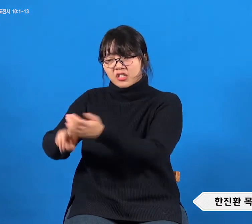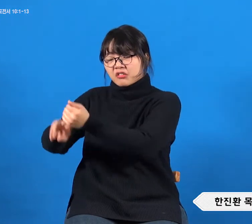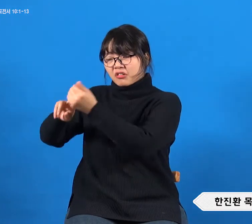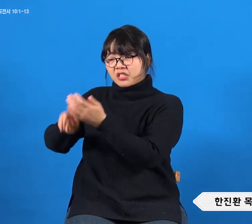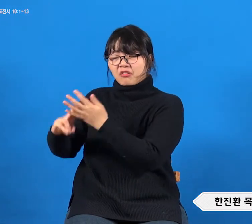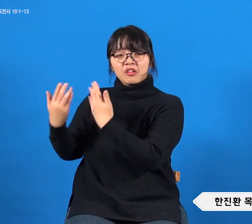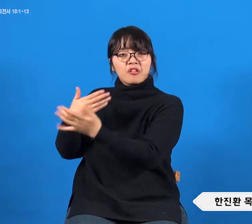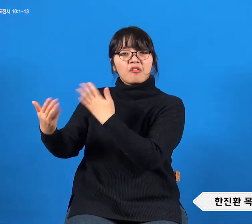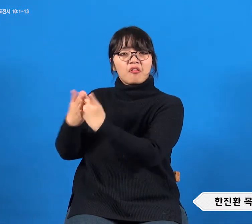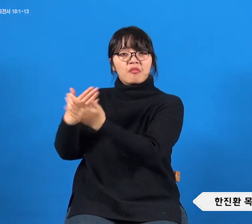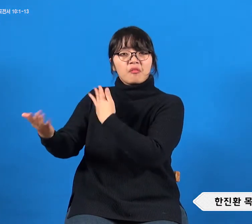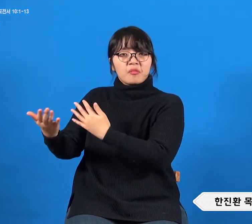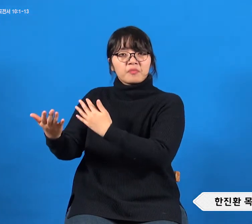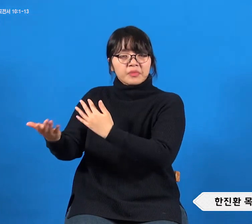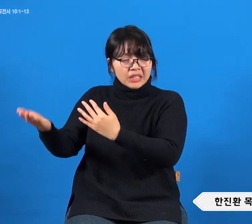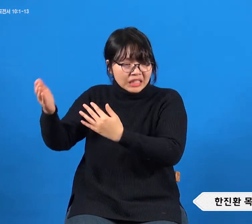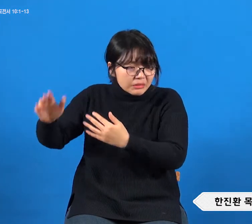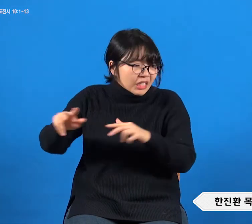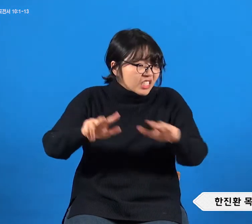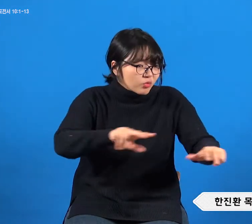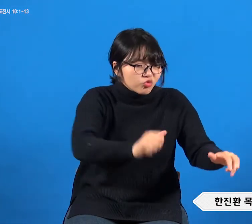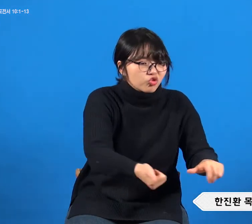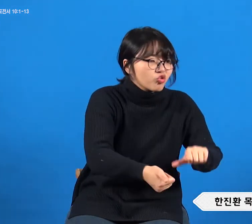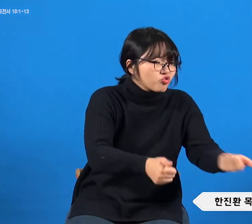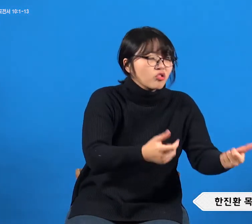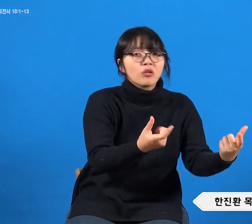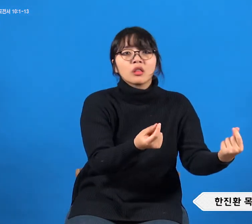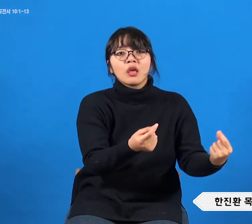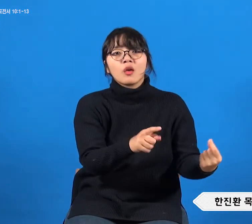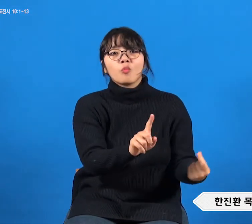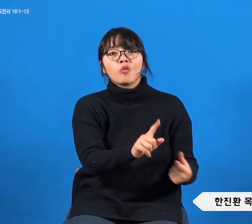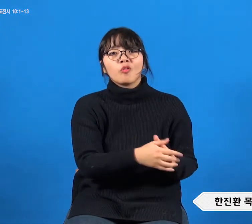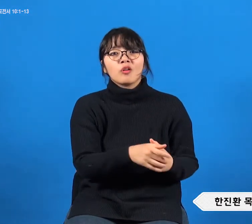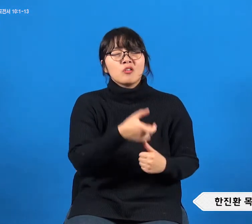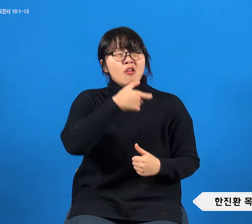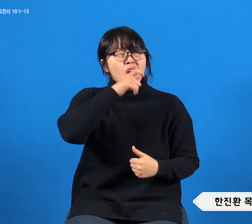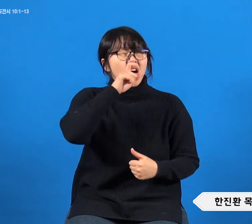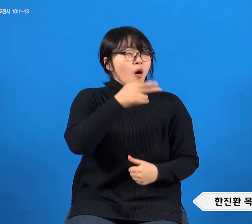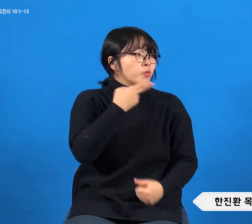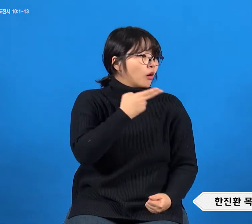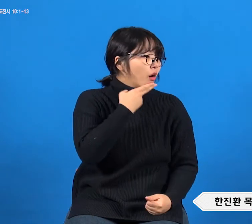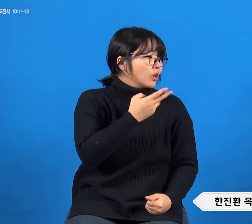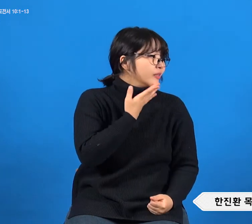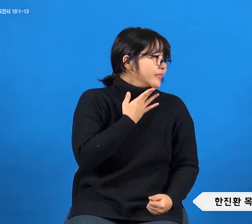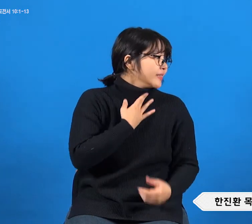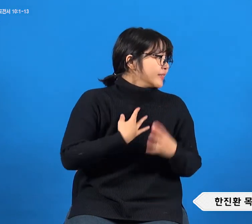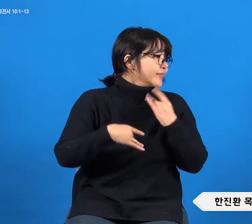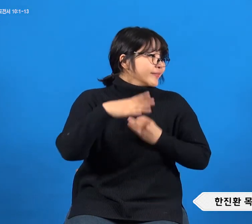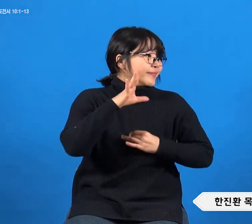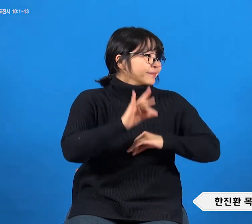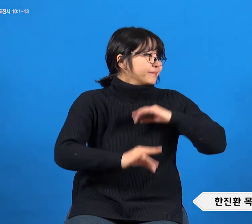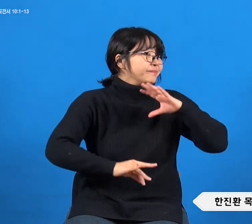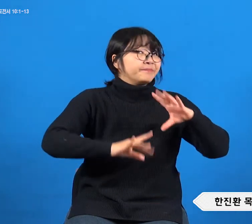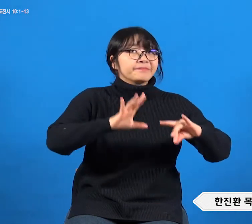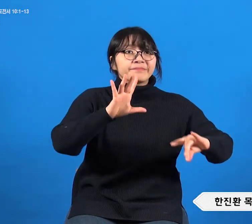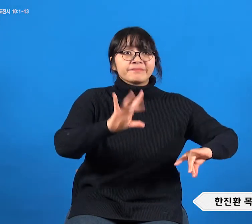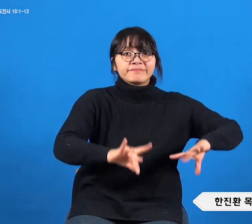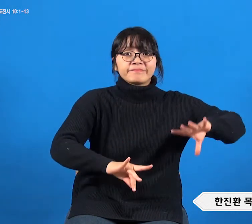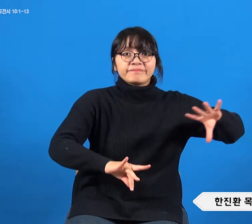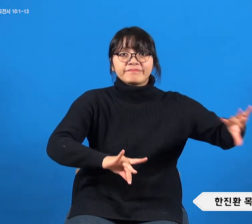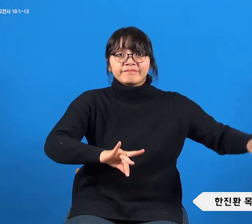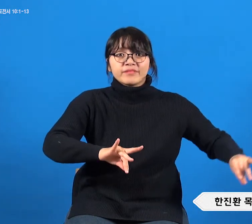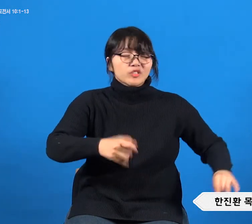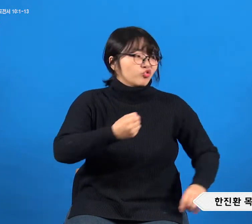그건 그때 일이고요. 지금 당장 죽게 되는데, 지금 현실이 너무나도 암담한데 도대체가